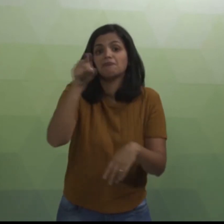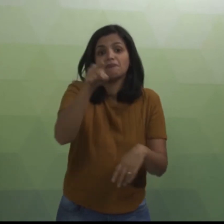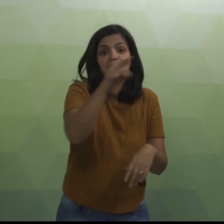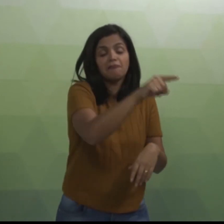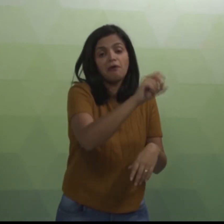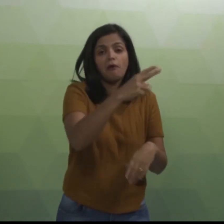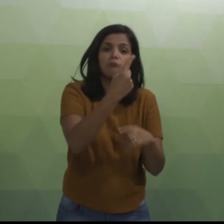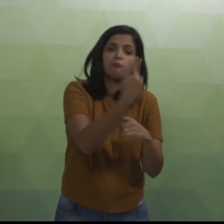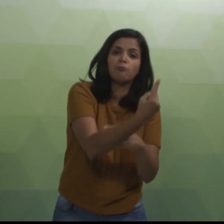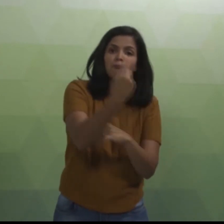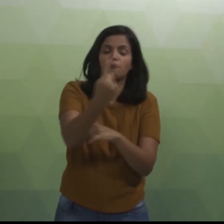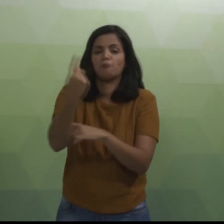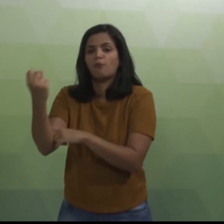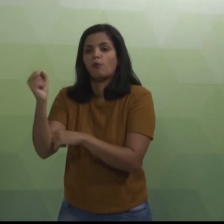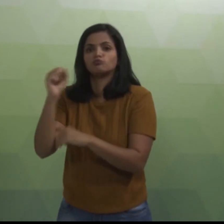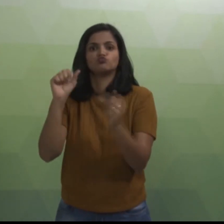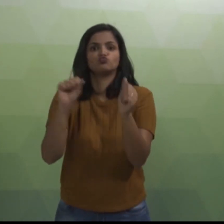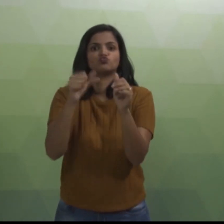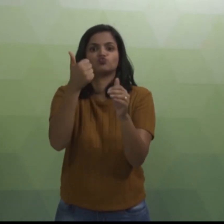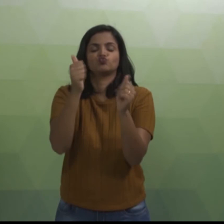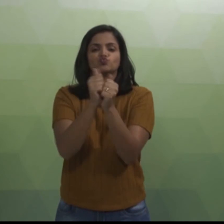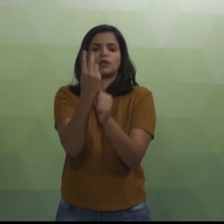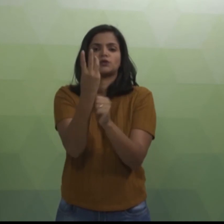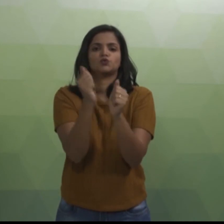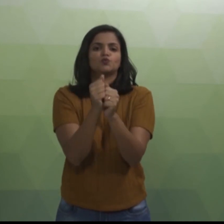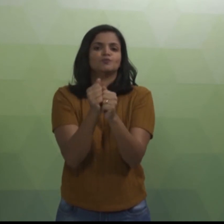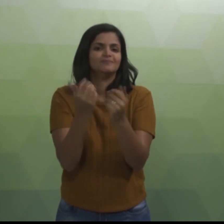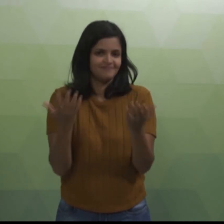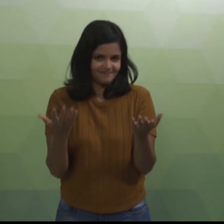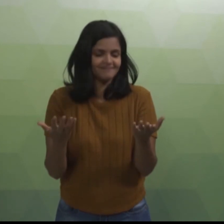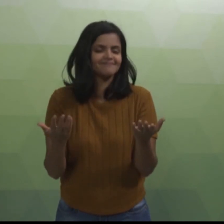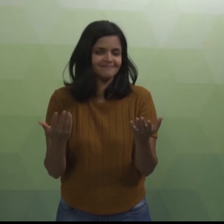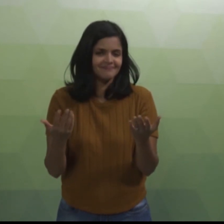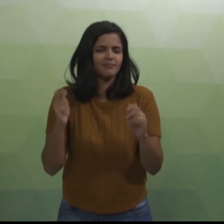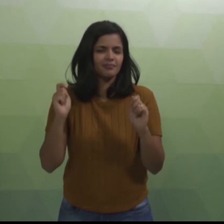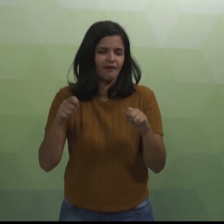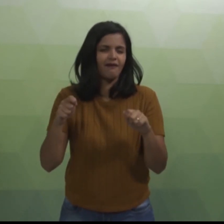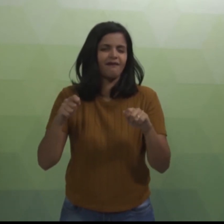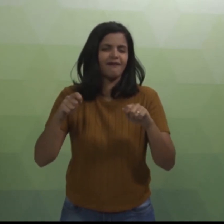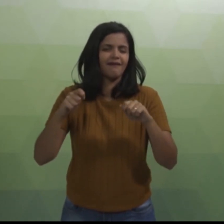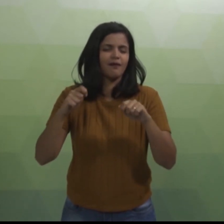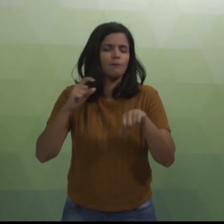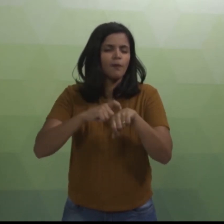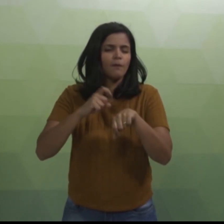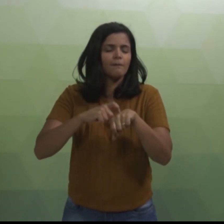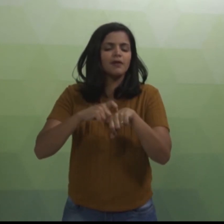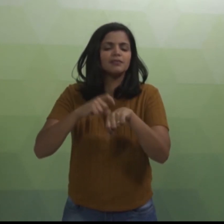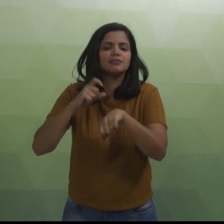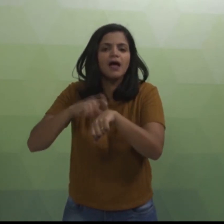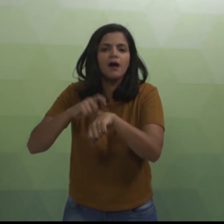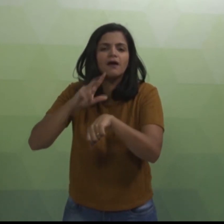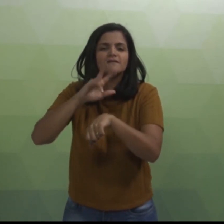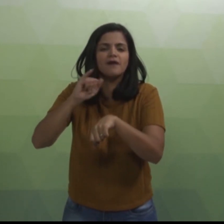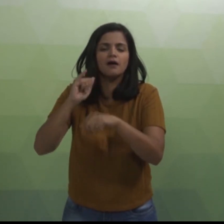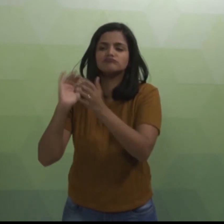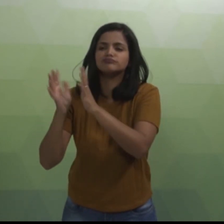Então, perceba que cada pessoa ali que está à minha frente é a segunda pessoa. Vai depender do momento